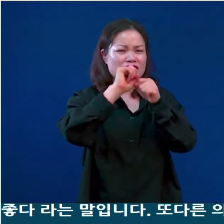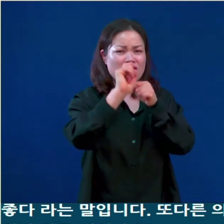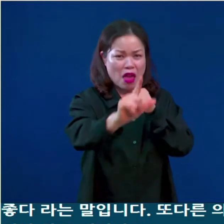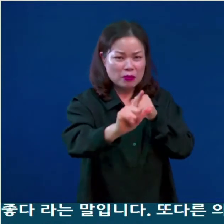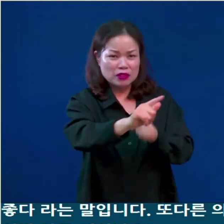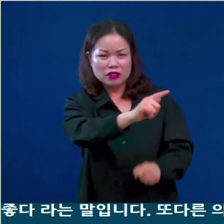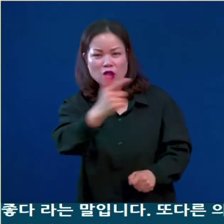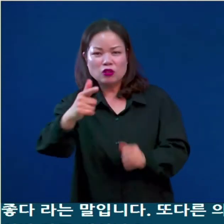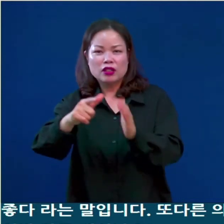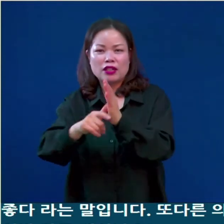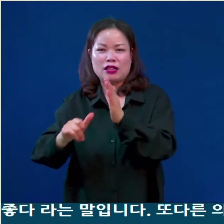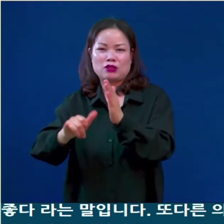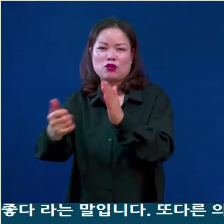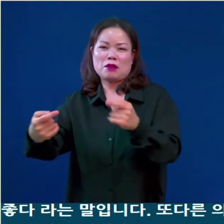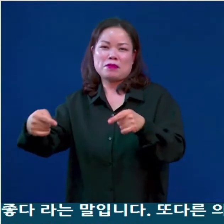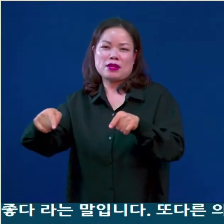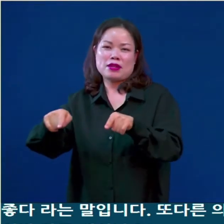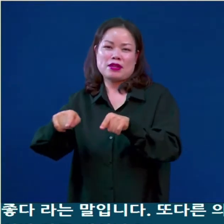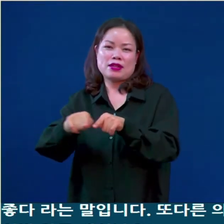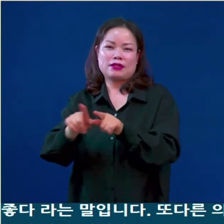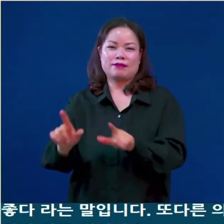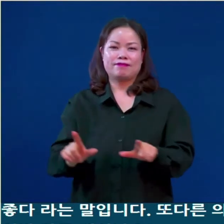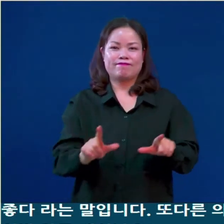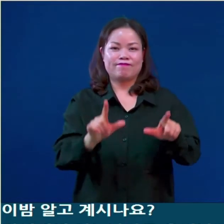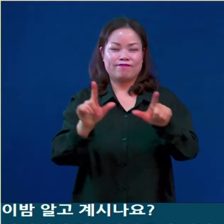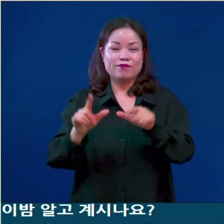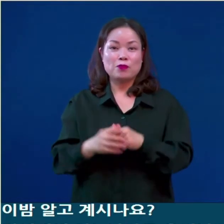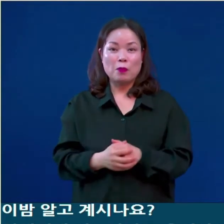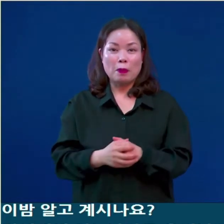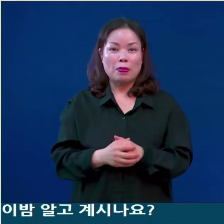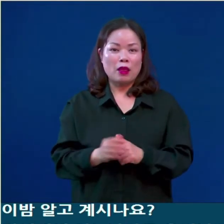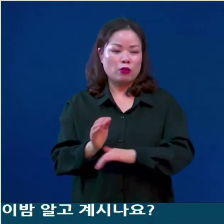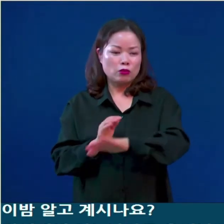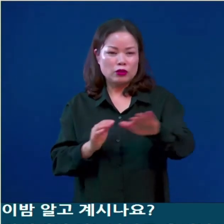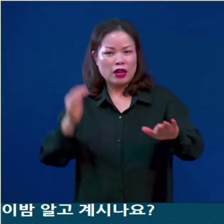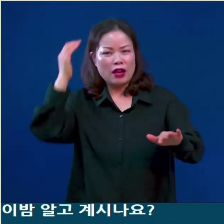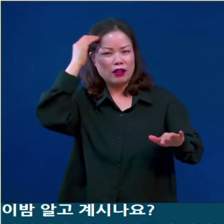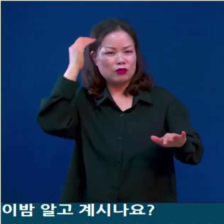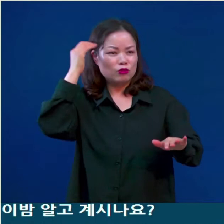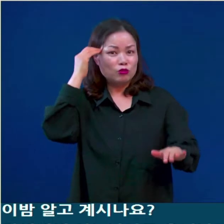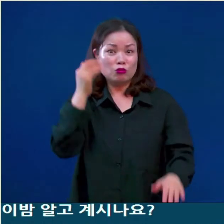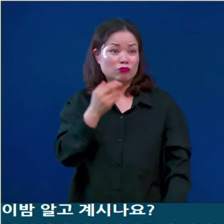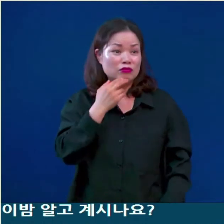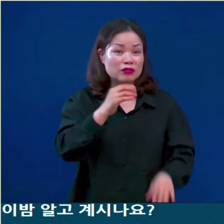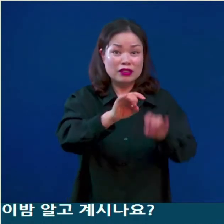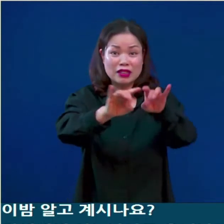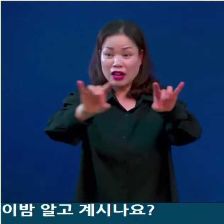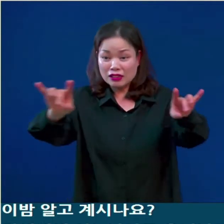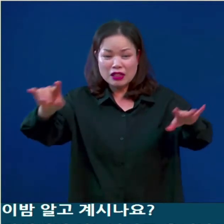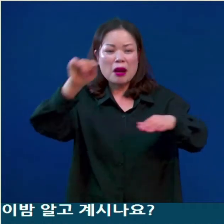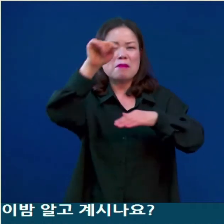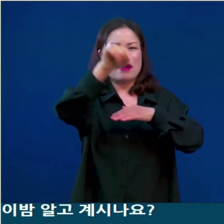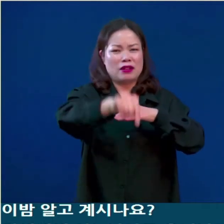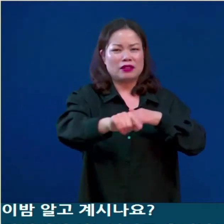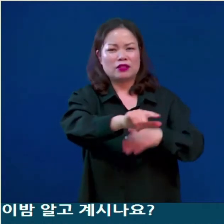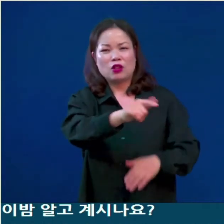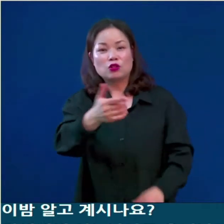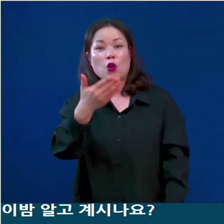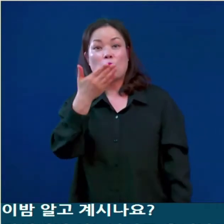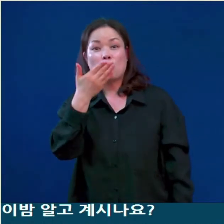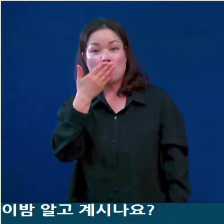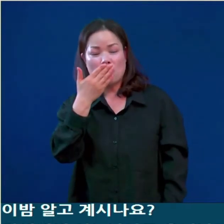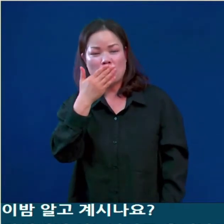저녁 시간을 가족들과 함께 보냅니다. 그러나 우리나라는 그렇지 않죠. 각자 밖에서 저녁을